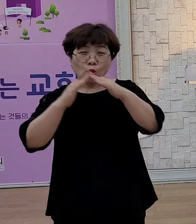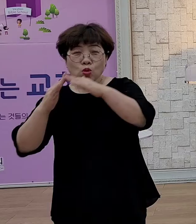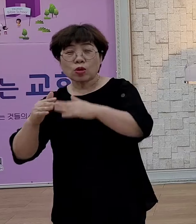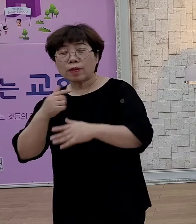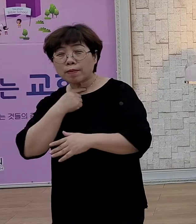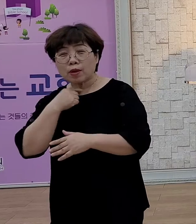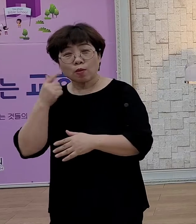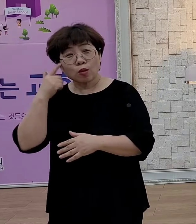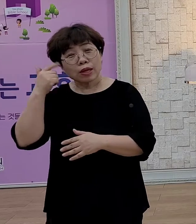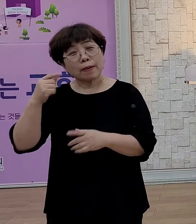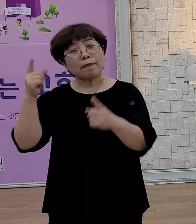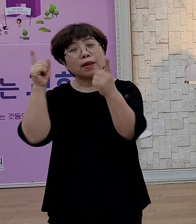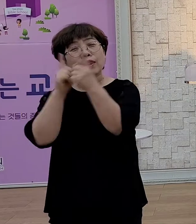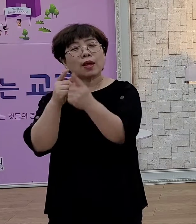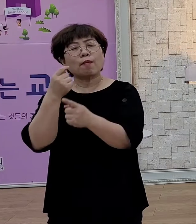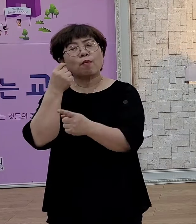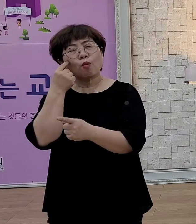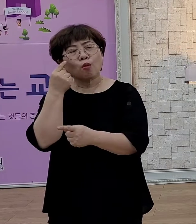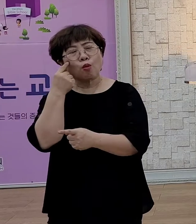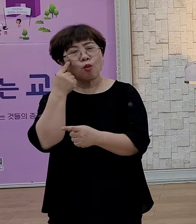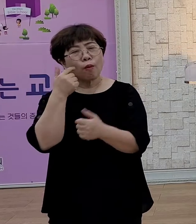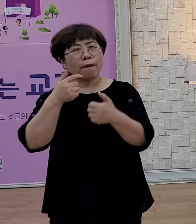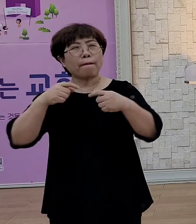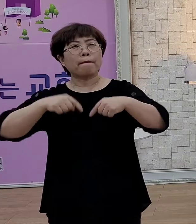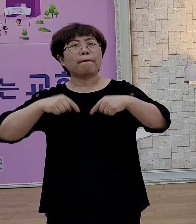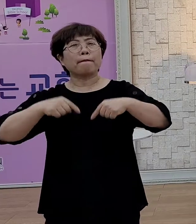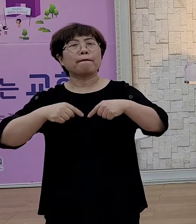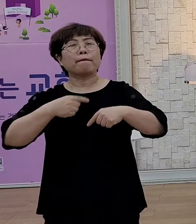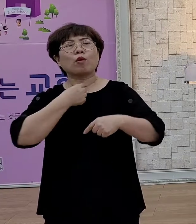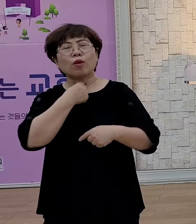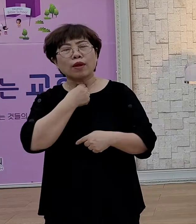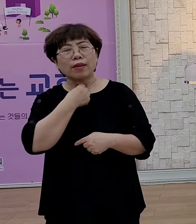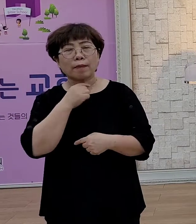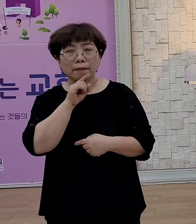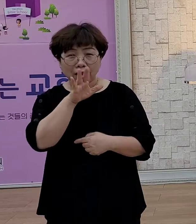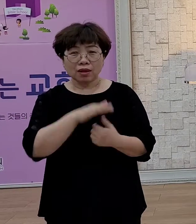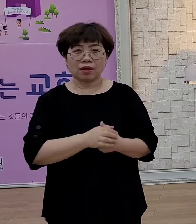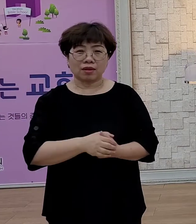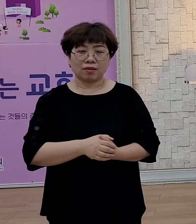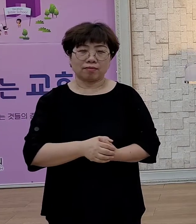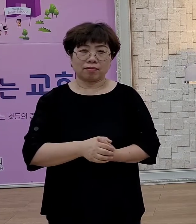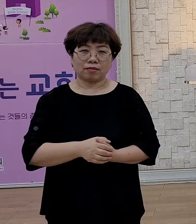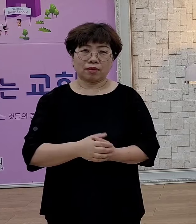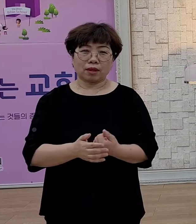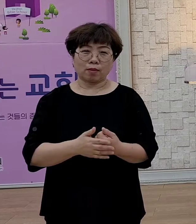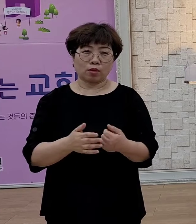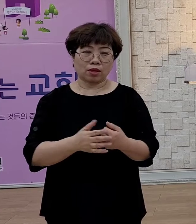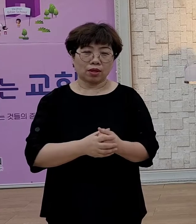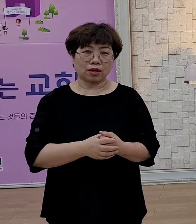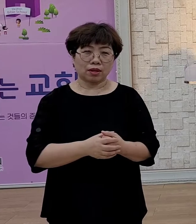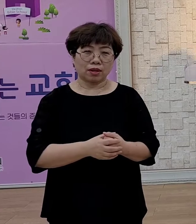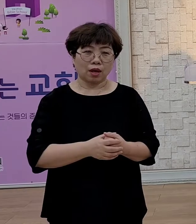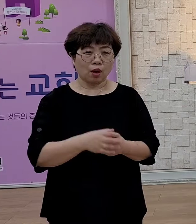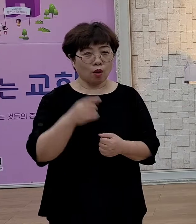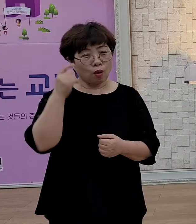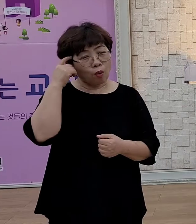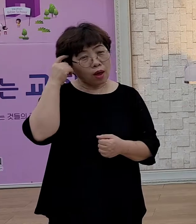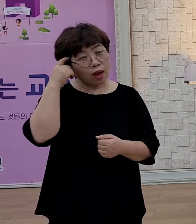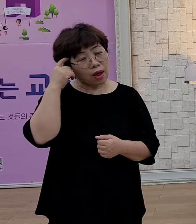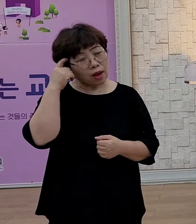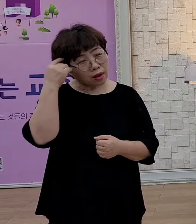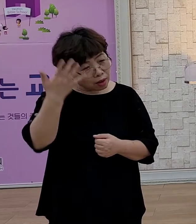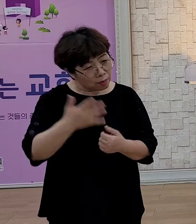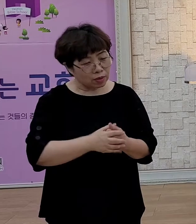싶어서 목사님 한번 만나고 상담을 하겠대요. 왜 그렇습니까? 가까운 교회보다 이제 좀 교회를 멀리 가고 싶다는